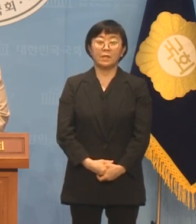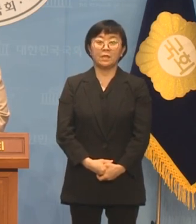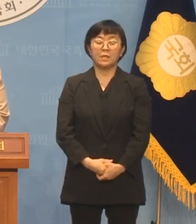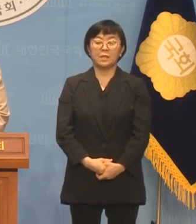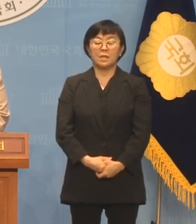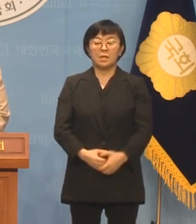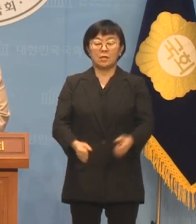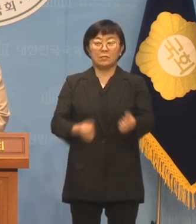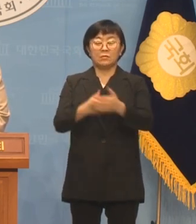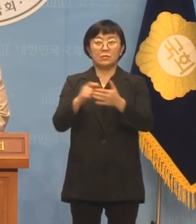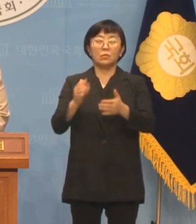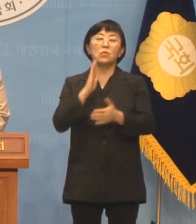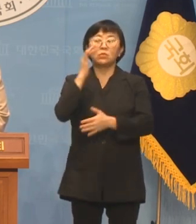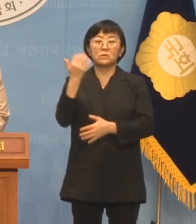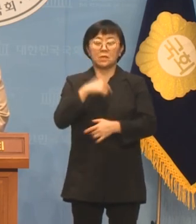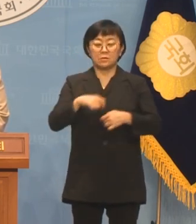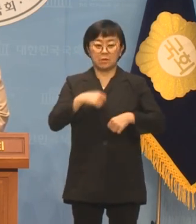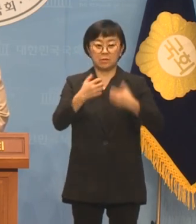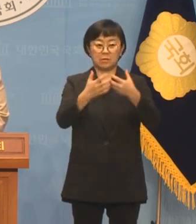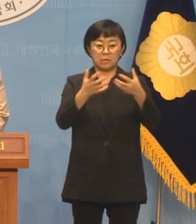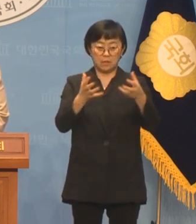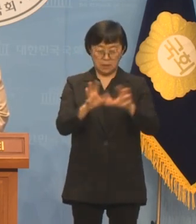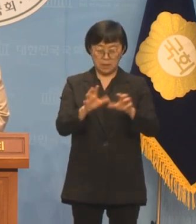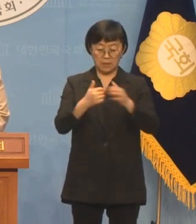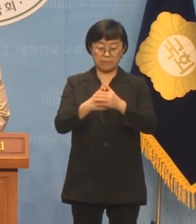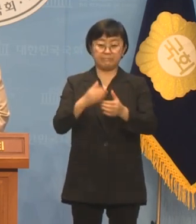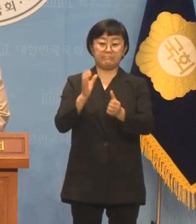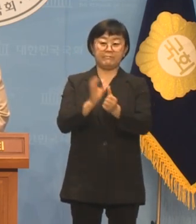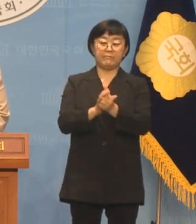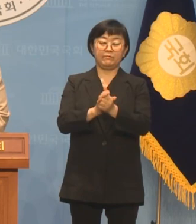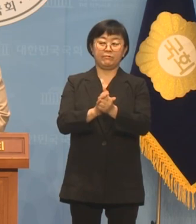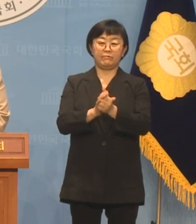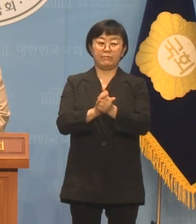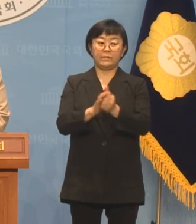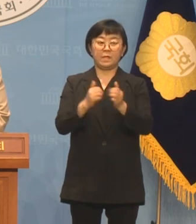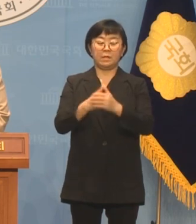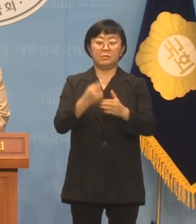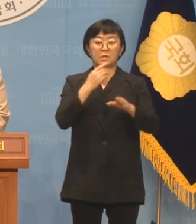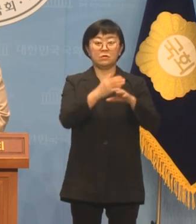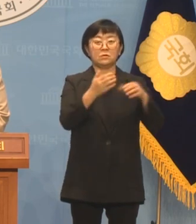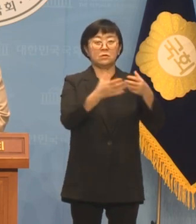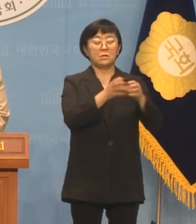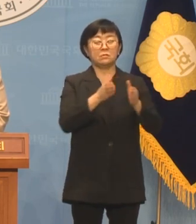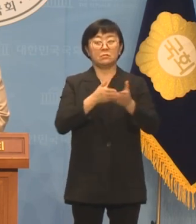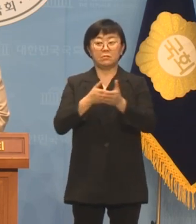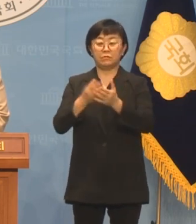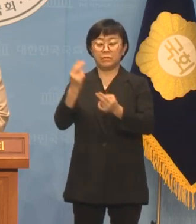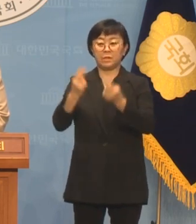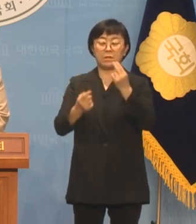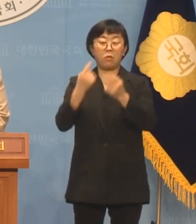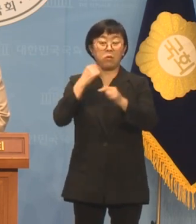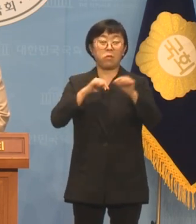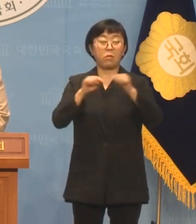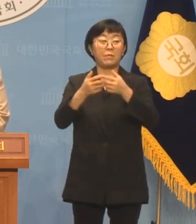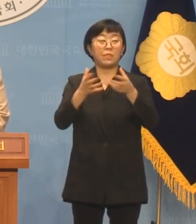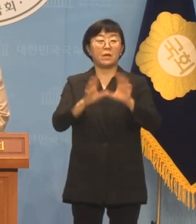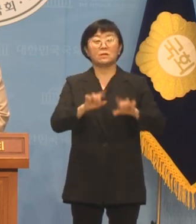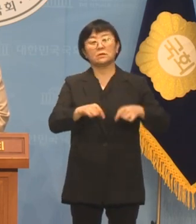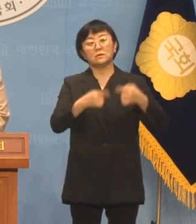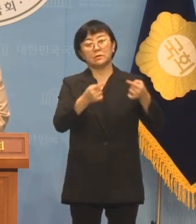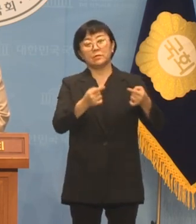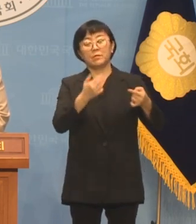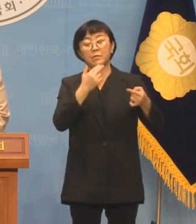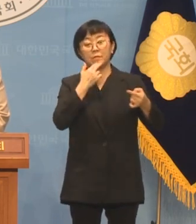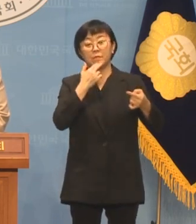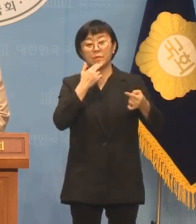정치, 녹색정의당이 하겠습니다. 녹색정의당은 민주당이 제안한 비례위성 정당에 참여하지 않는